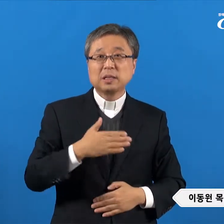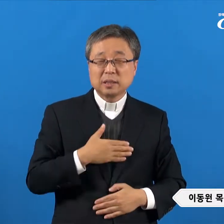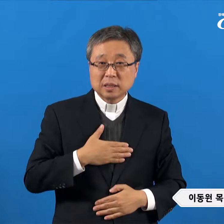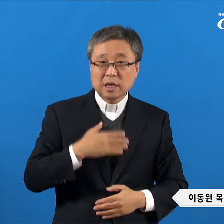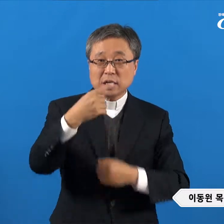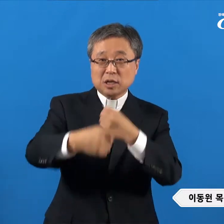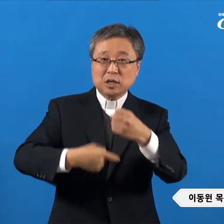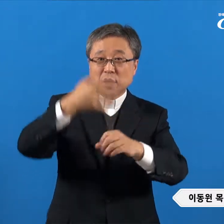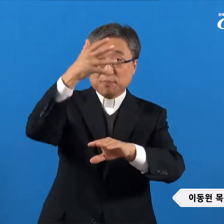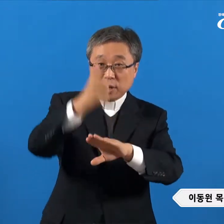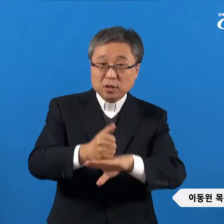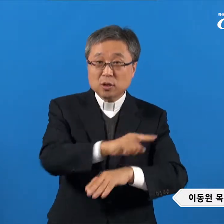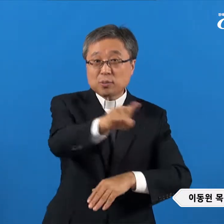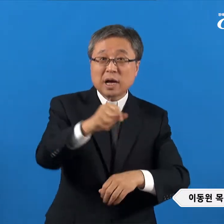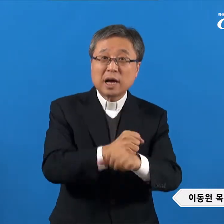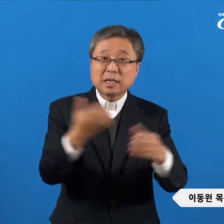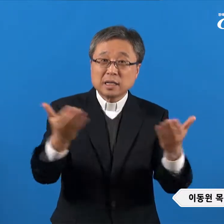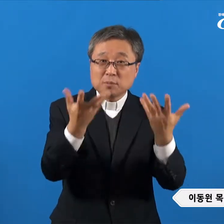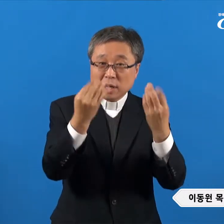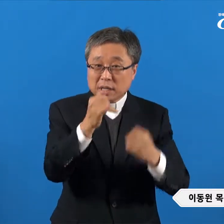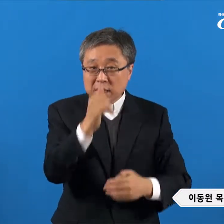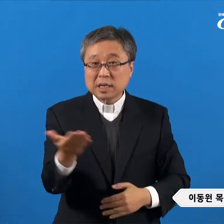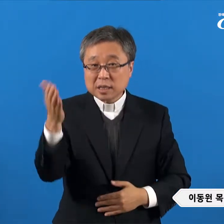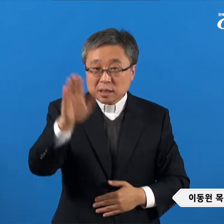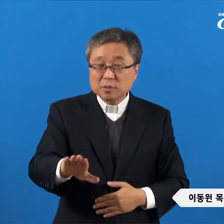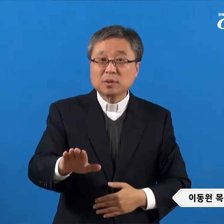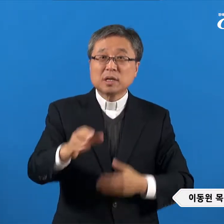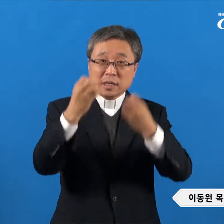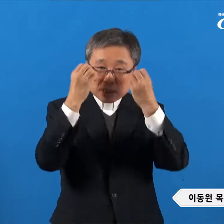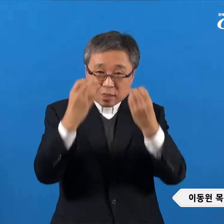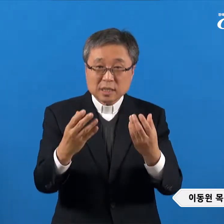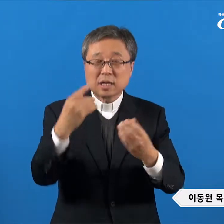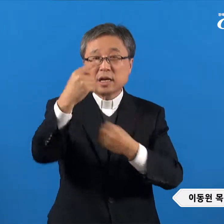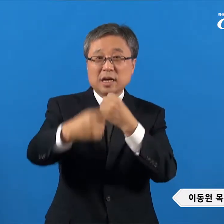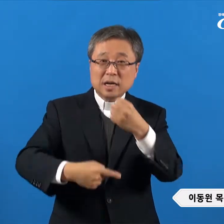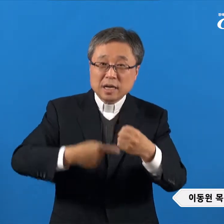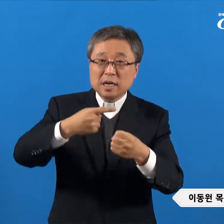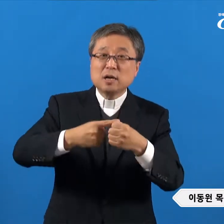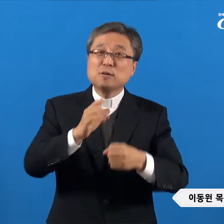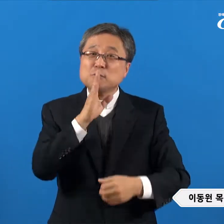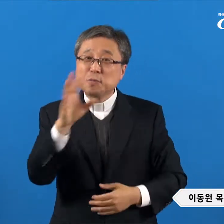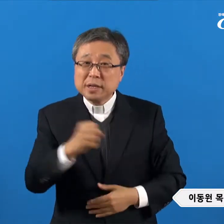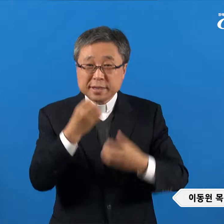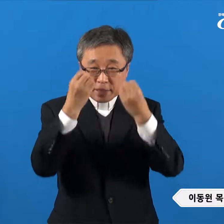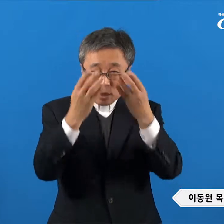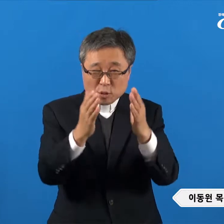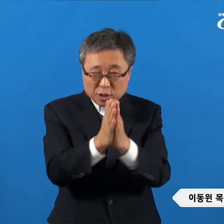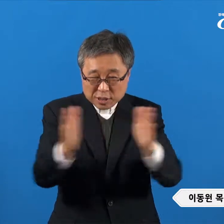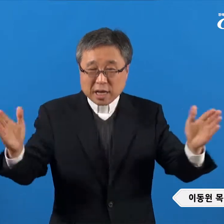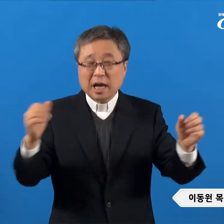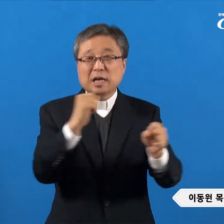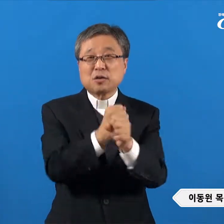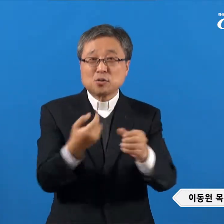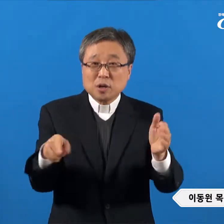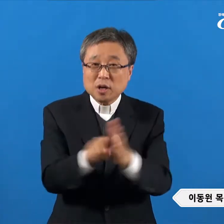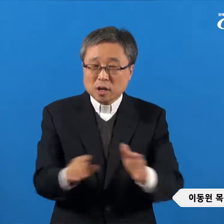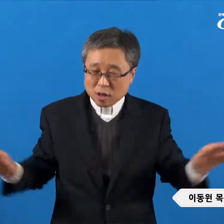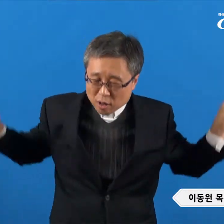연말에 여러분들이 하실 일이 많이 있겠지만, 그러나 새로운 한 해를 정말 새롭게 열기 위해서 엎드려